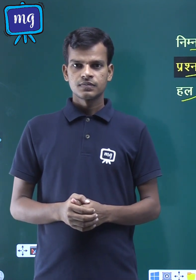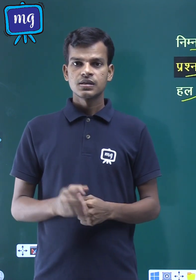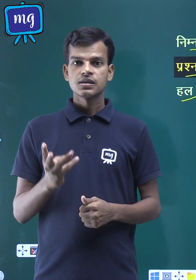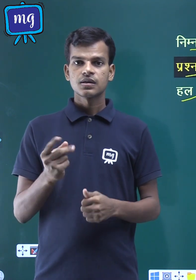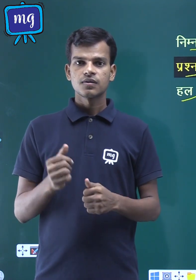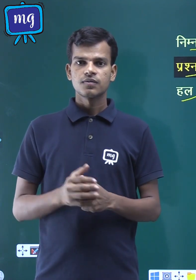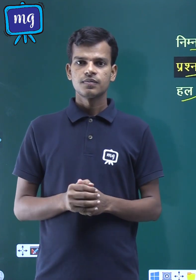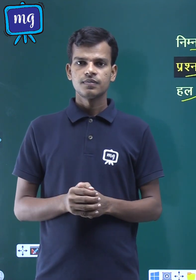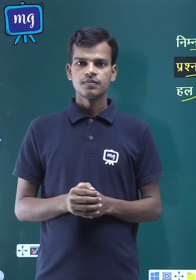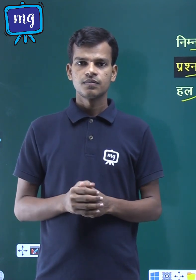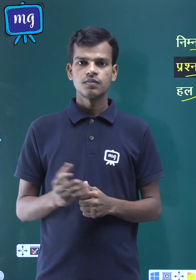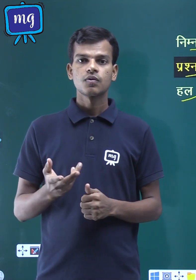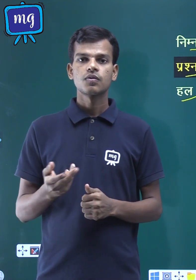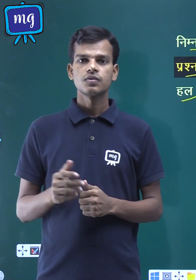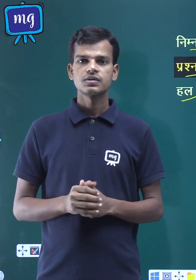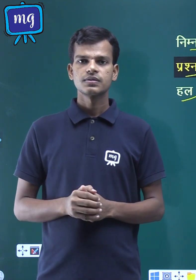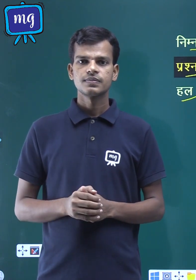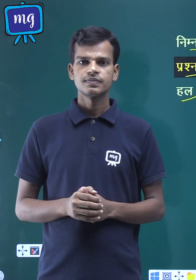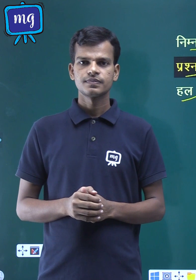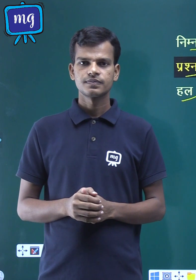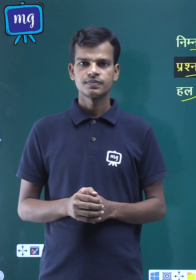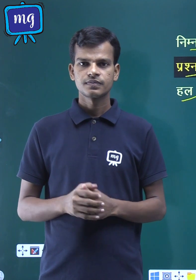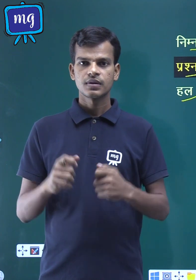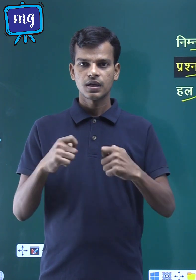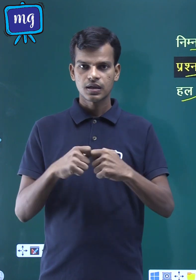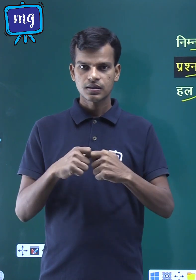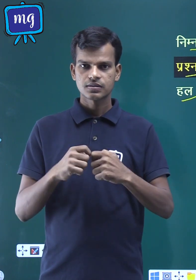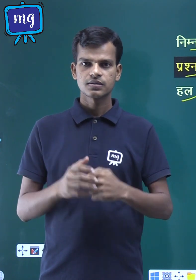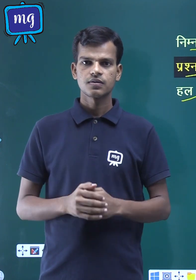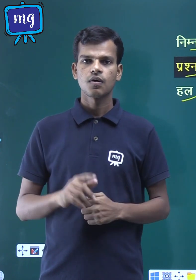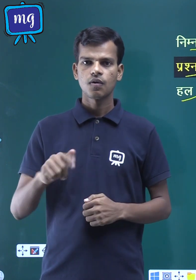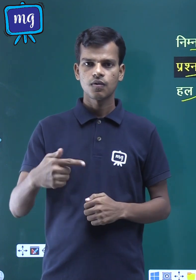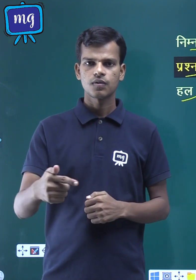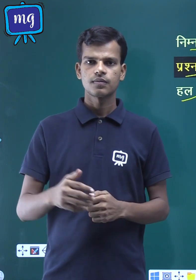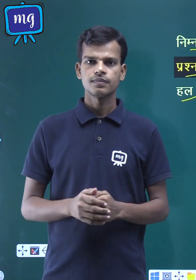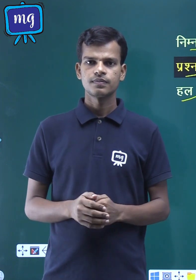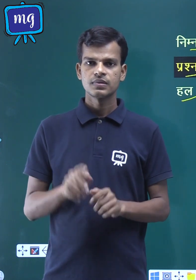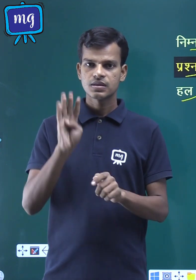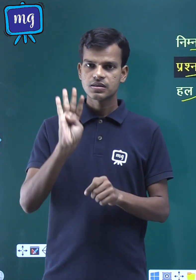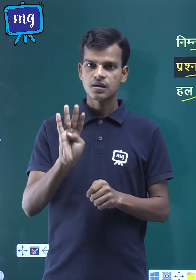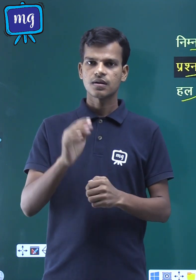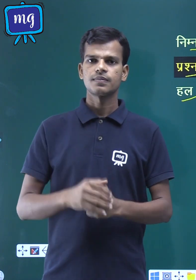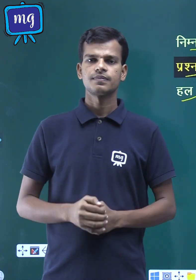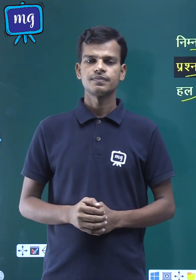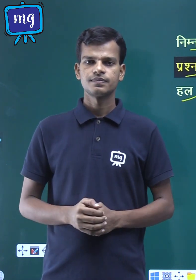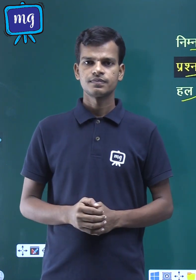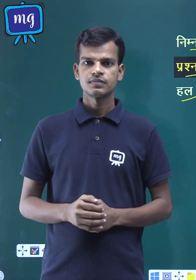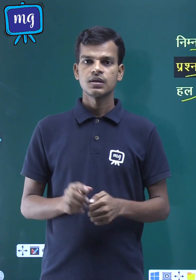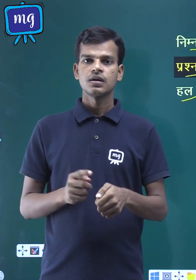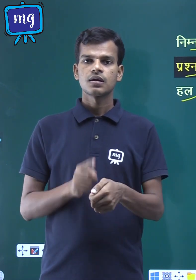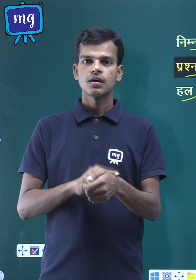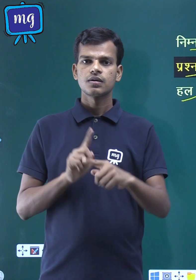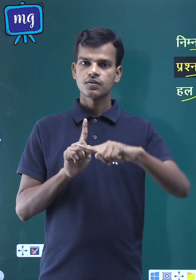संख्याओं कौन कौन सी संख्या है? x और 4 का